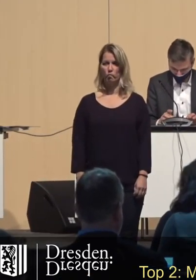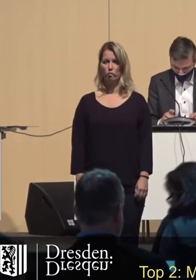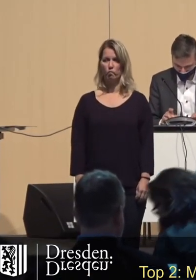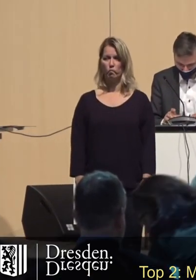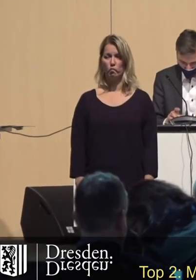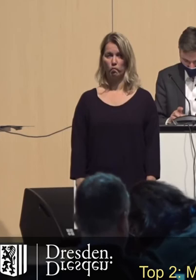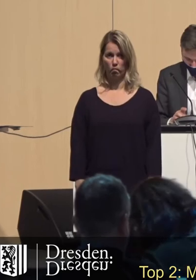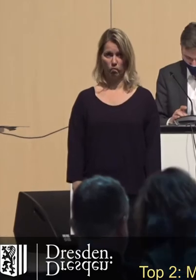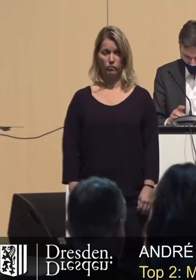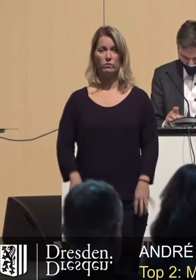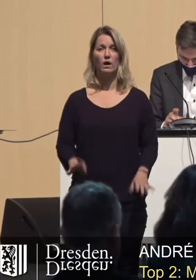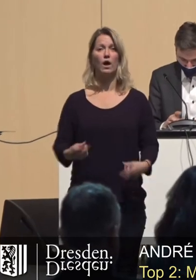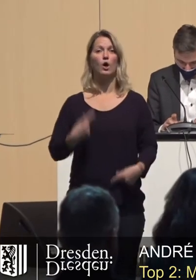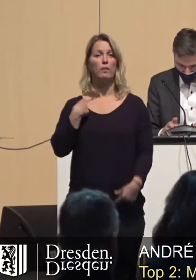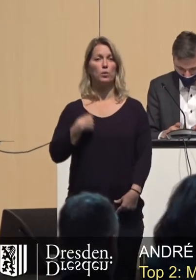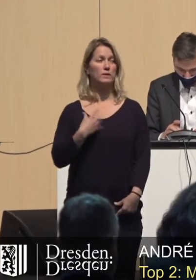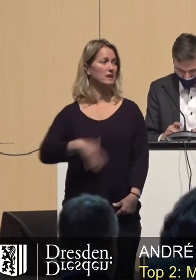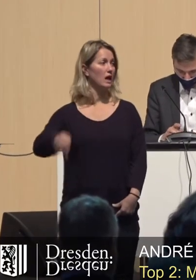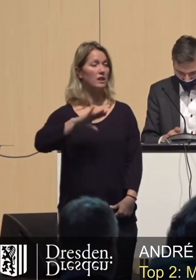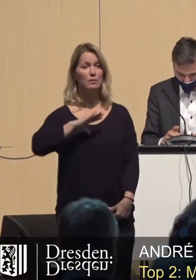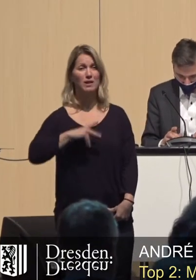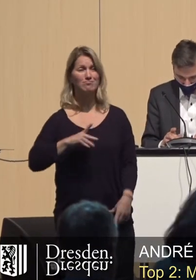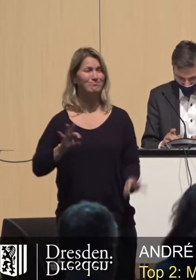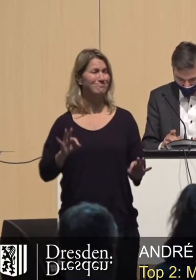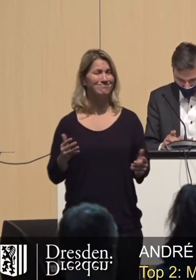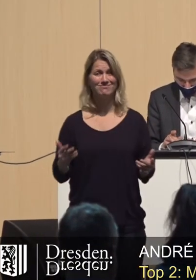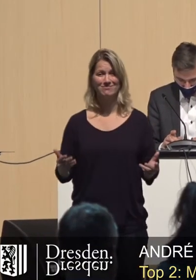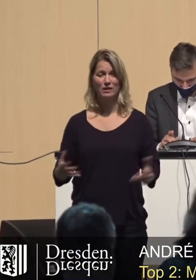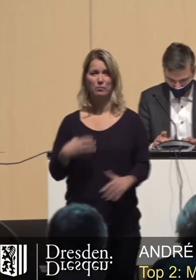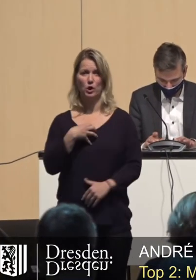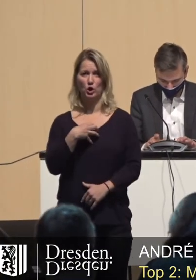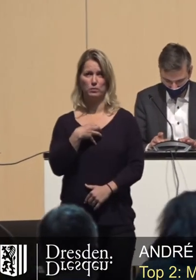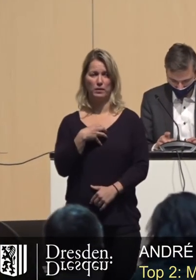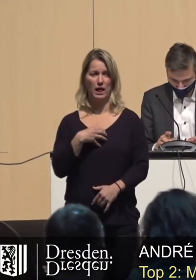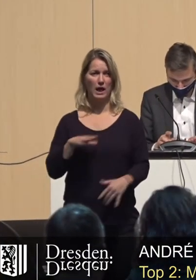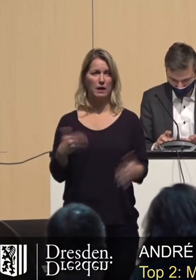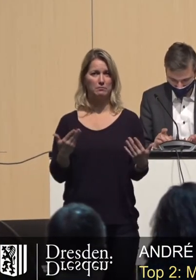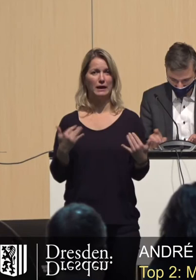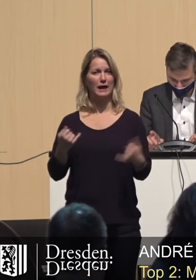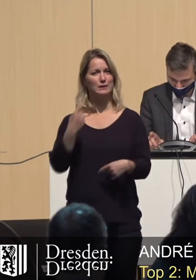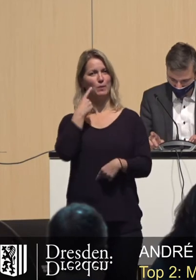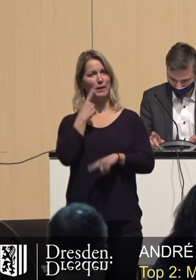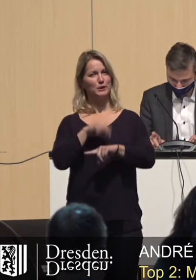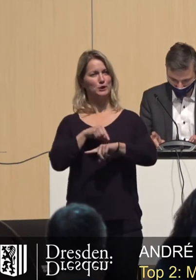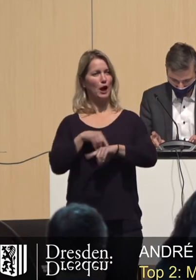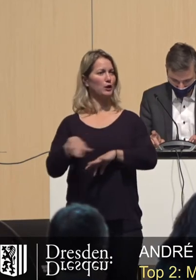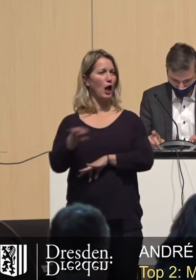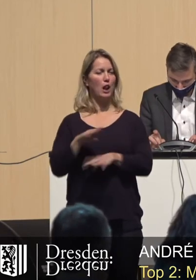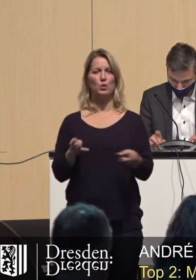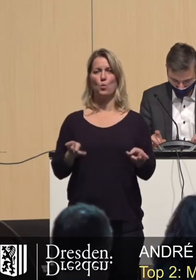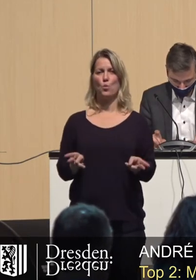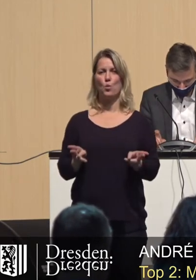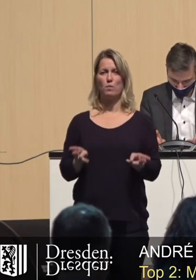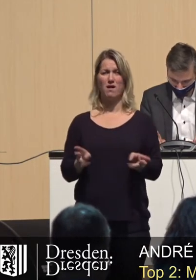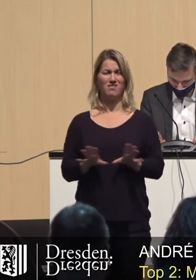Herr Oberbürgermeister, meine Damen und Herren, genau das ist ja das Problem. Wir leben eben nicht in Zeiten der Normalität, sondern